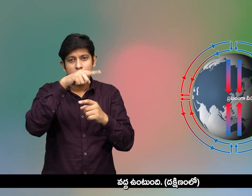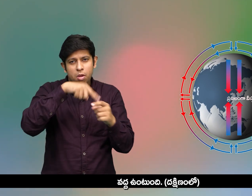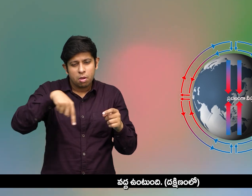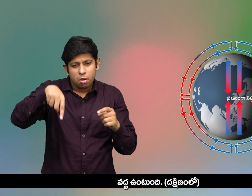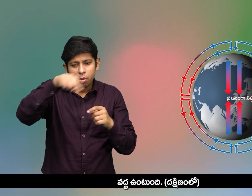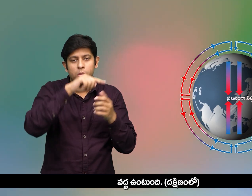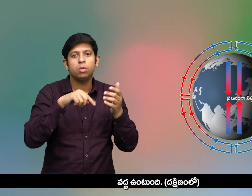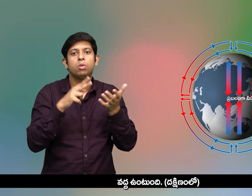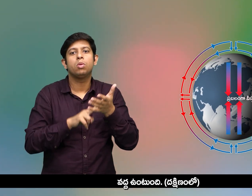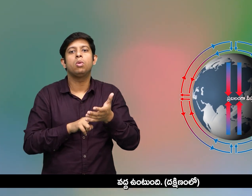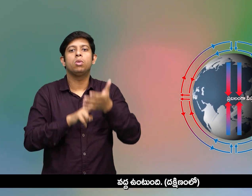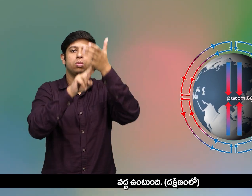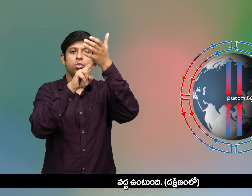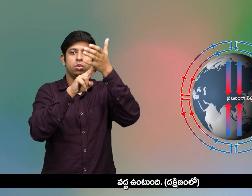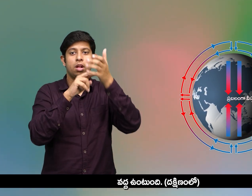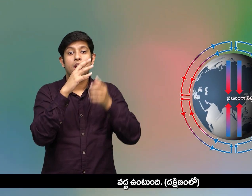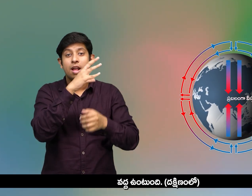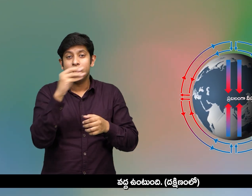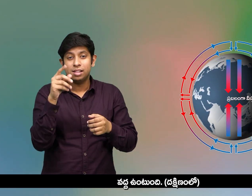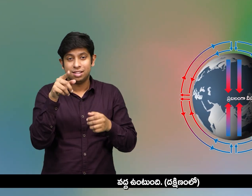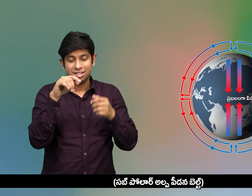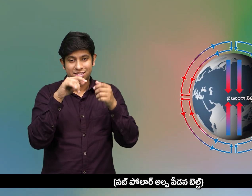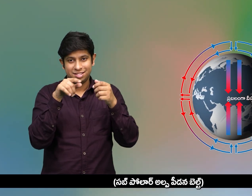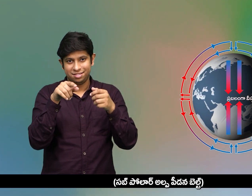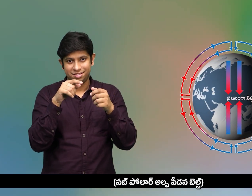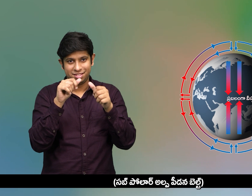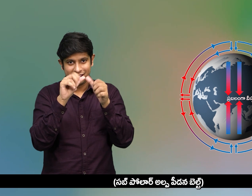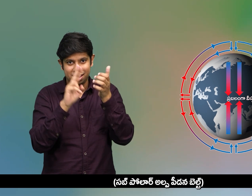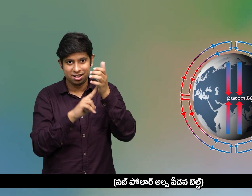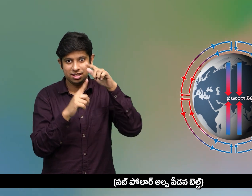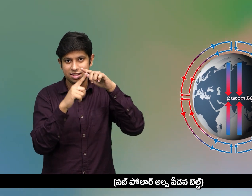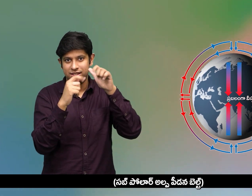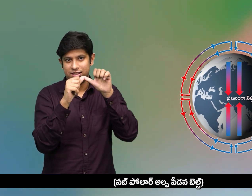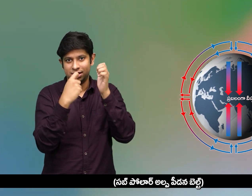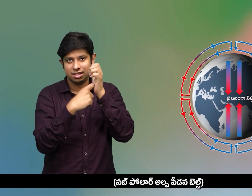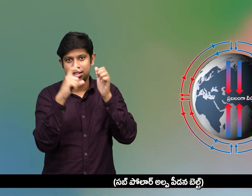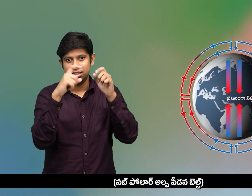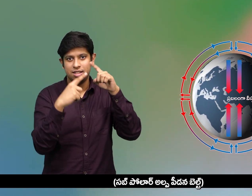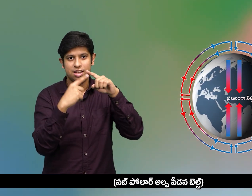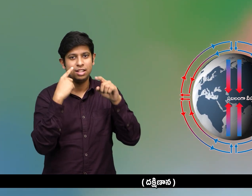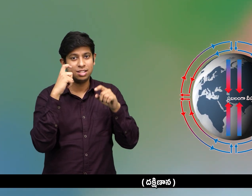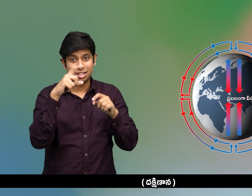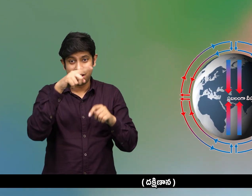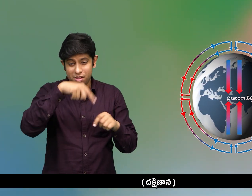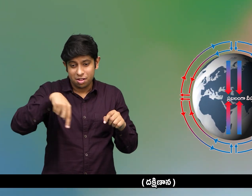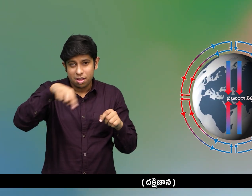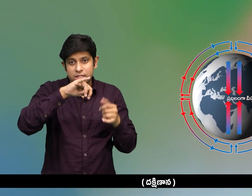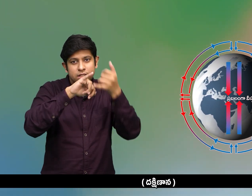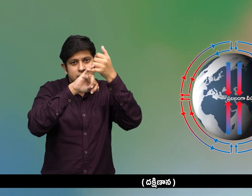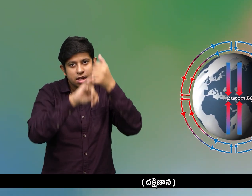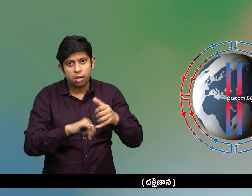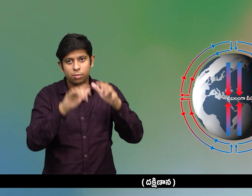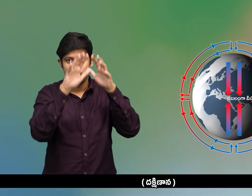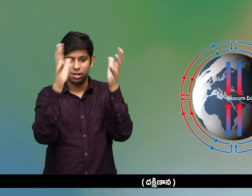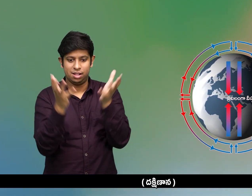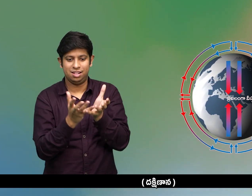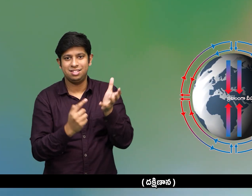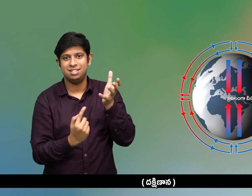ఉంటుంది. దక్షిణంలో సబ్ పోలార్ అల్పపీడన బెల్ట్ దక్షిణాన,